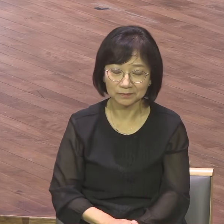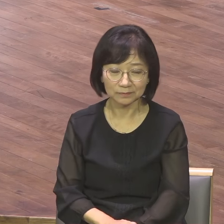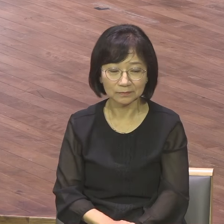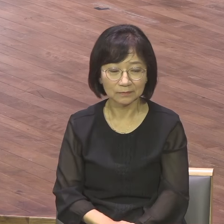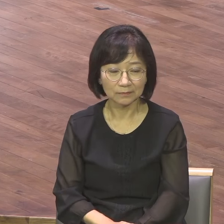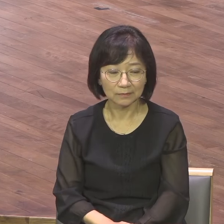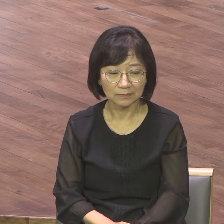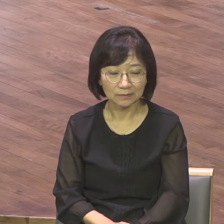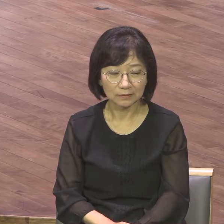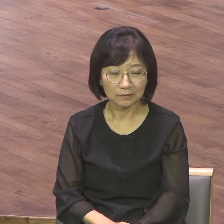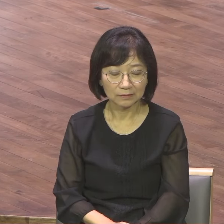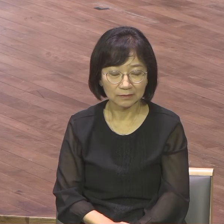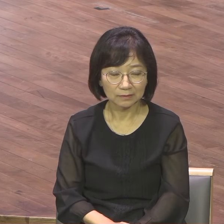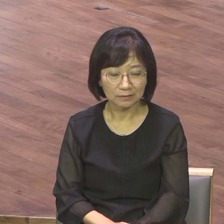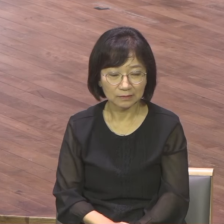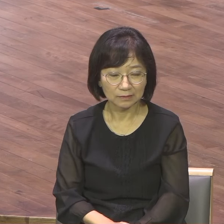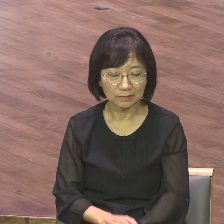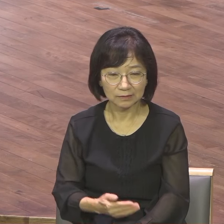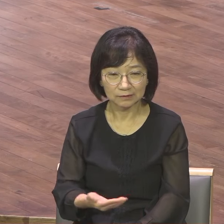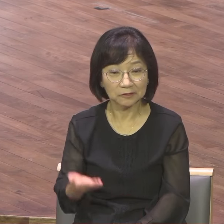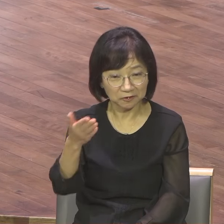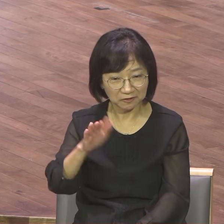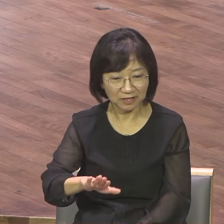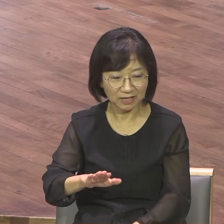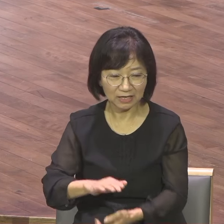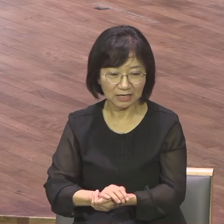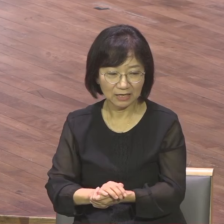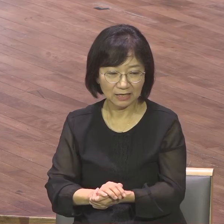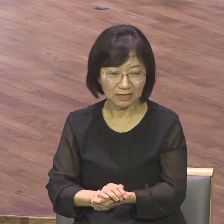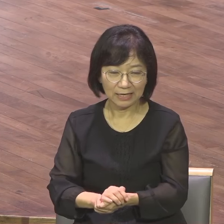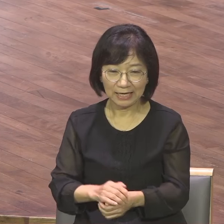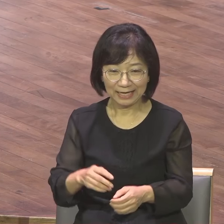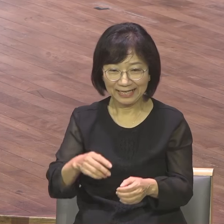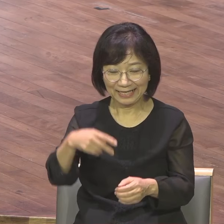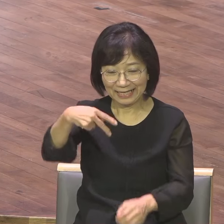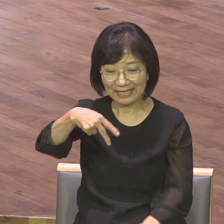사울 왕은 모든 내용을 보면요, 내가입니다.